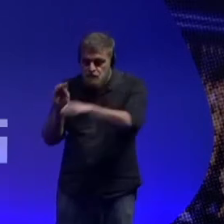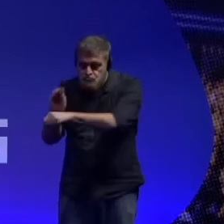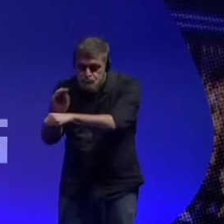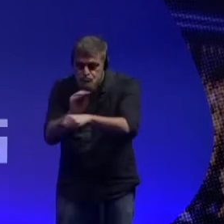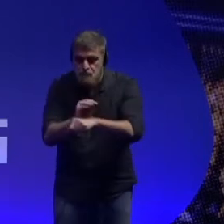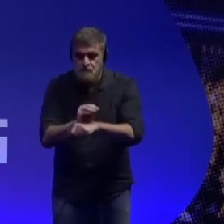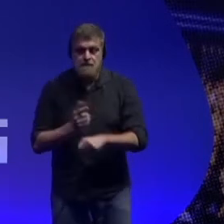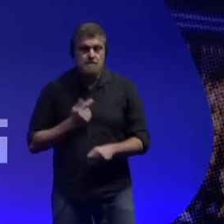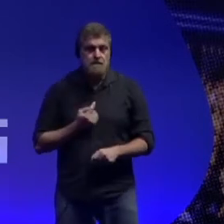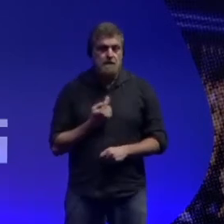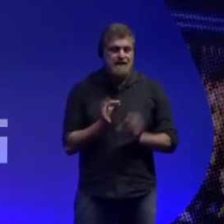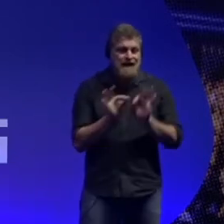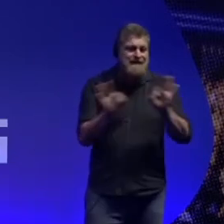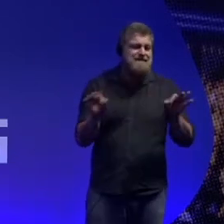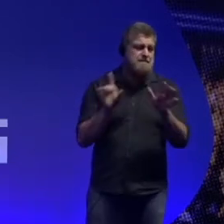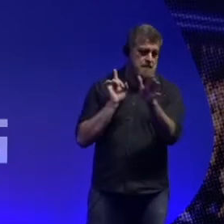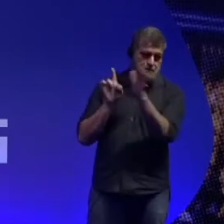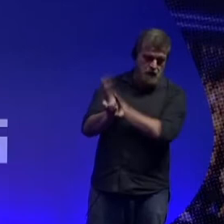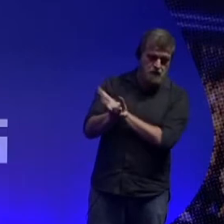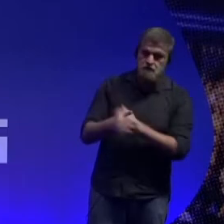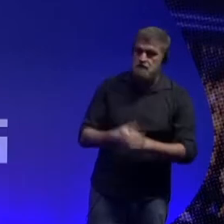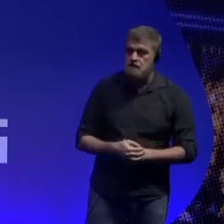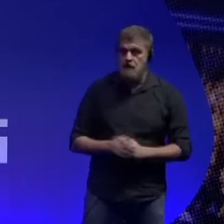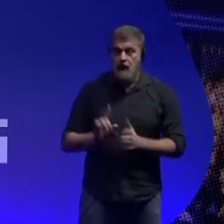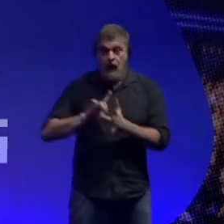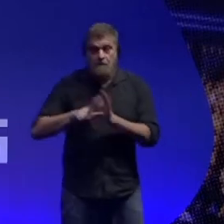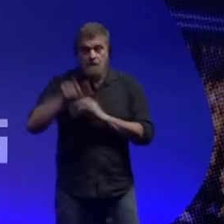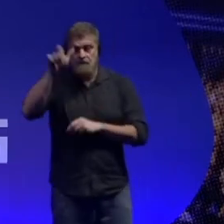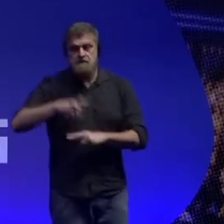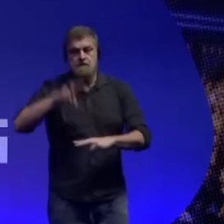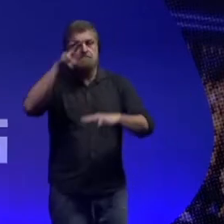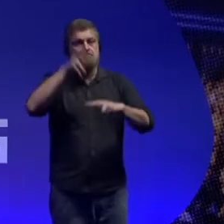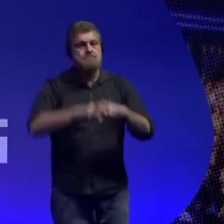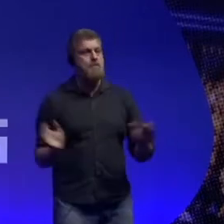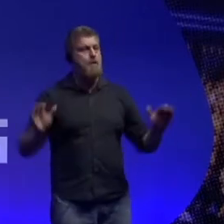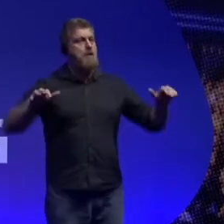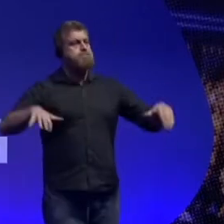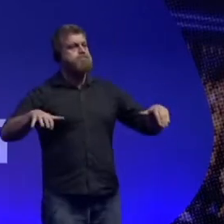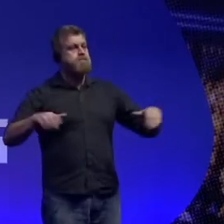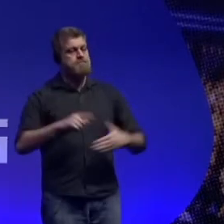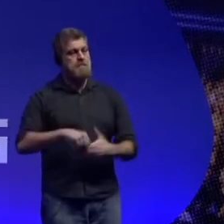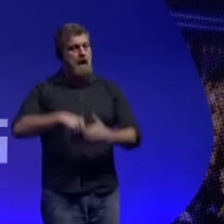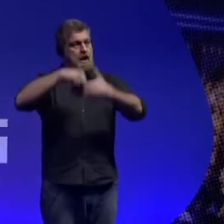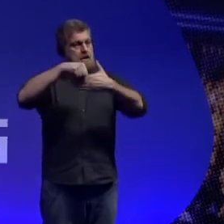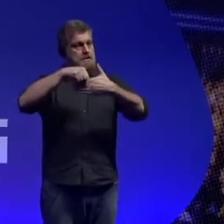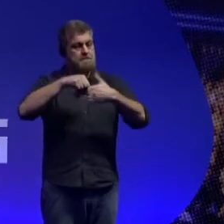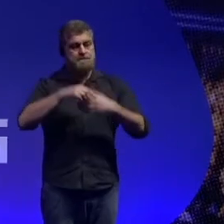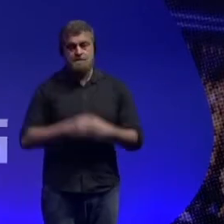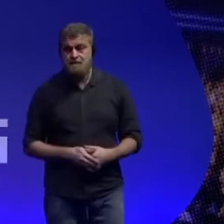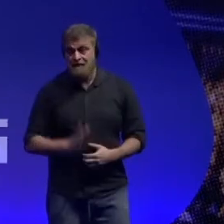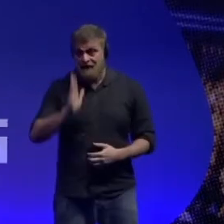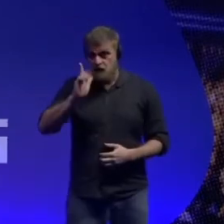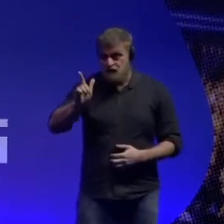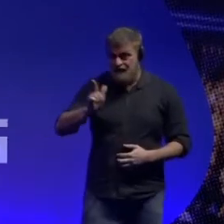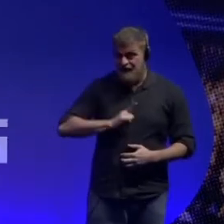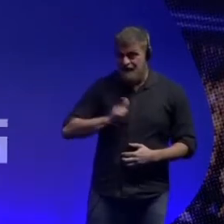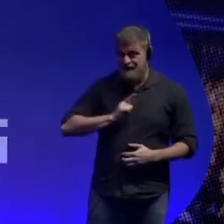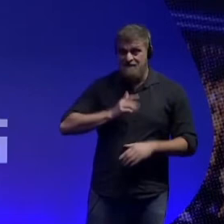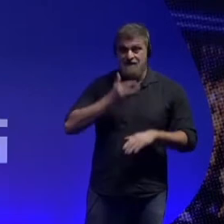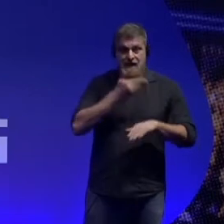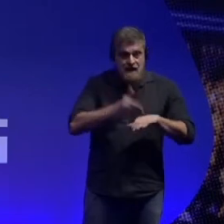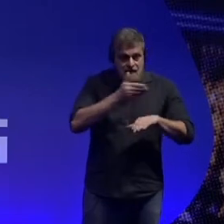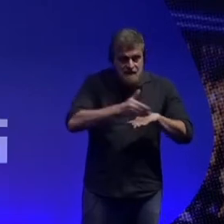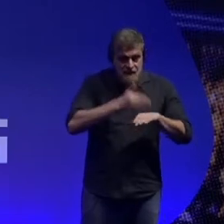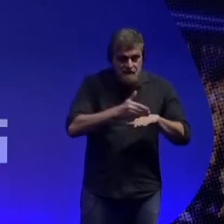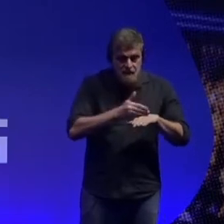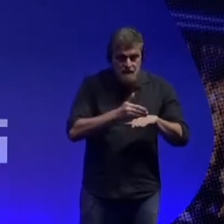uma pergunta muito simples para eles. Depois que você sentou numa cadeira de liderança, você já recebeu algum treinamento para